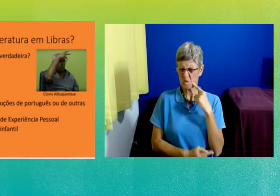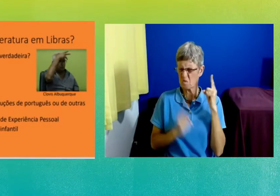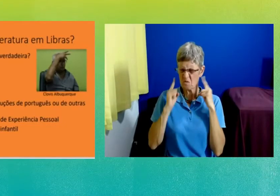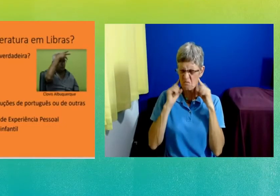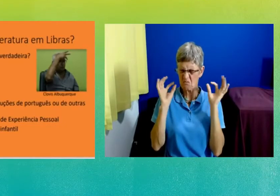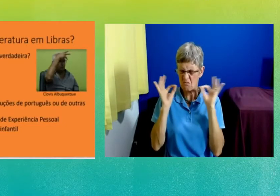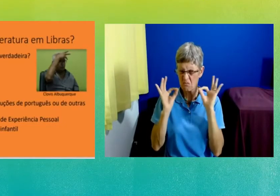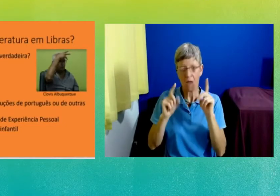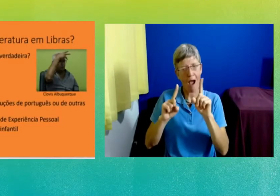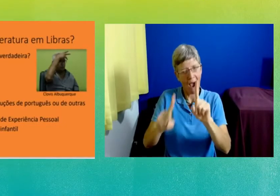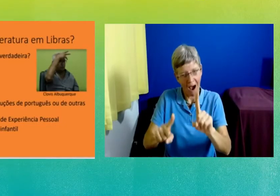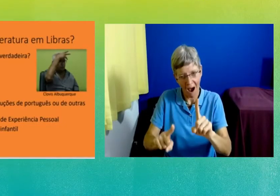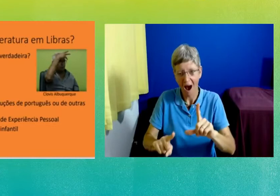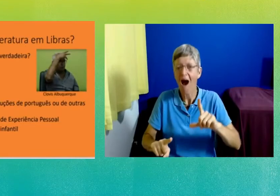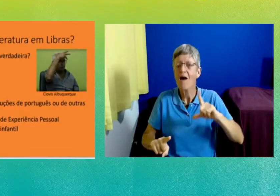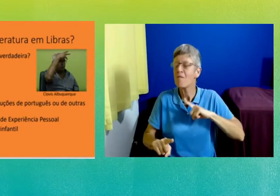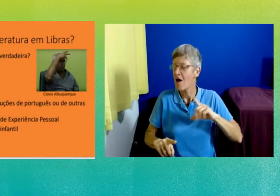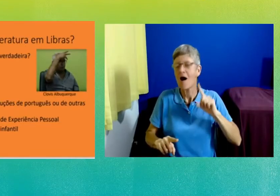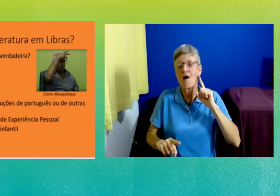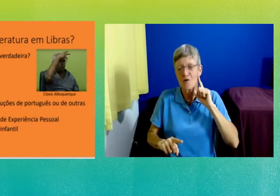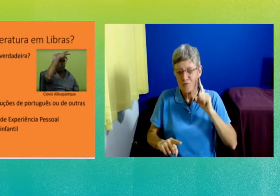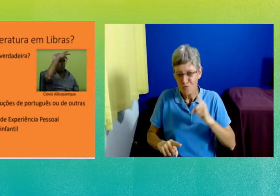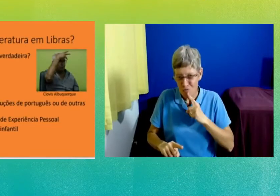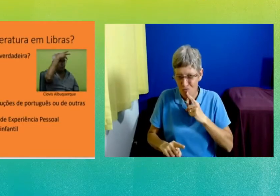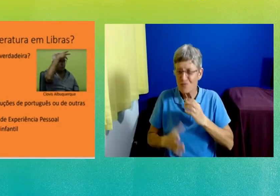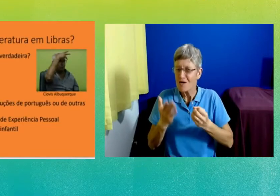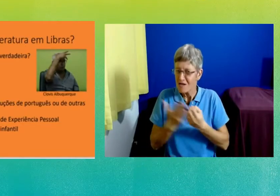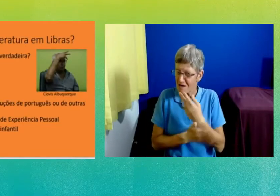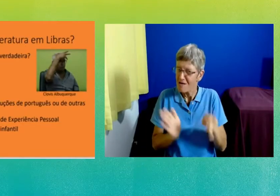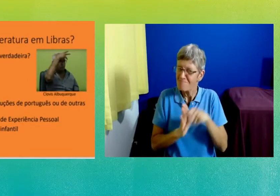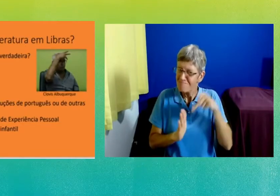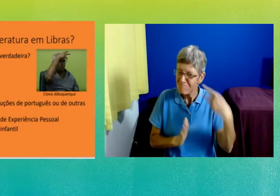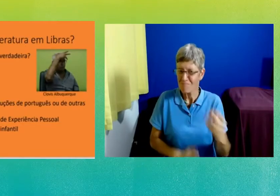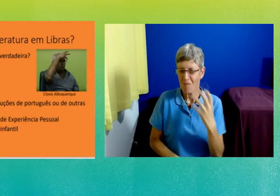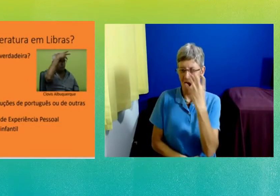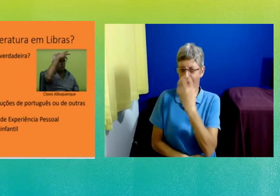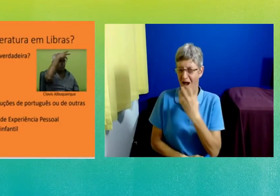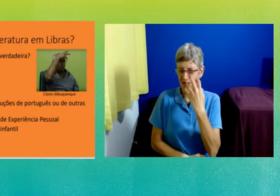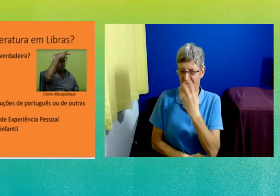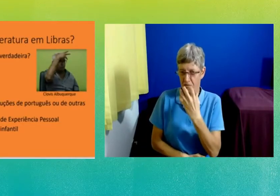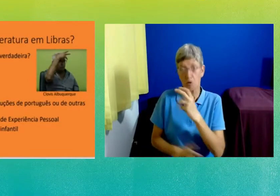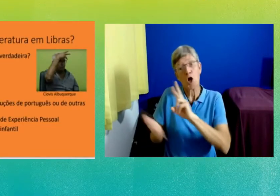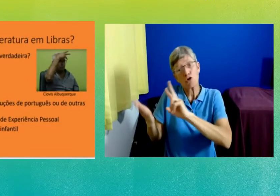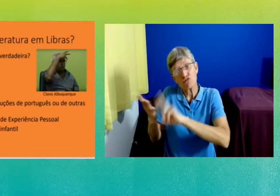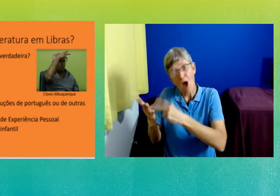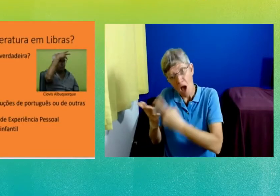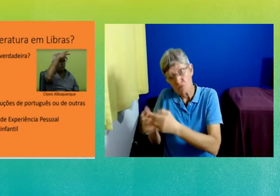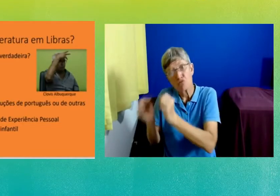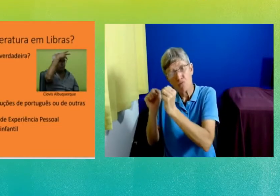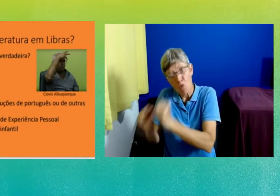o sinal de oralização, oralizar, né? O surdo não consegue ouvir, então,